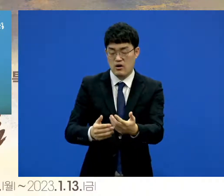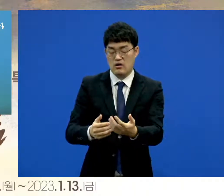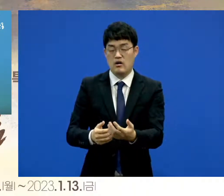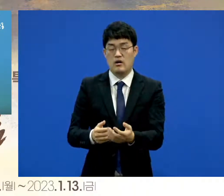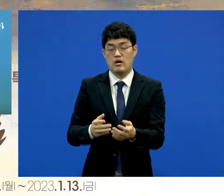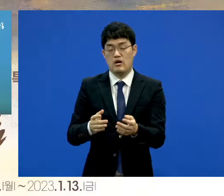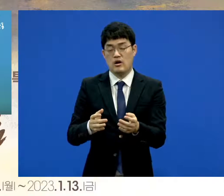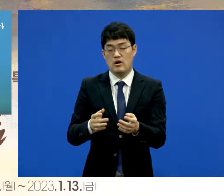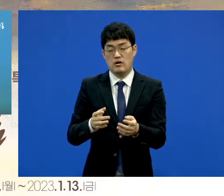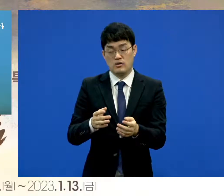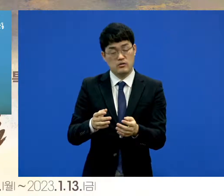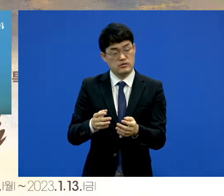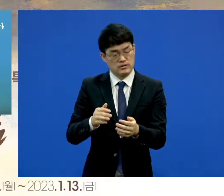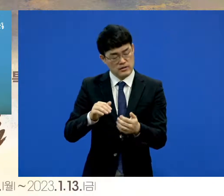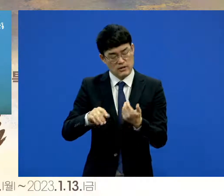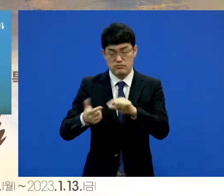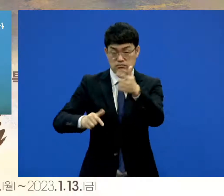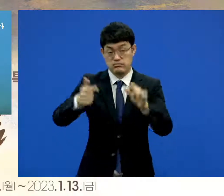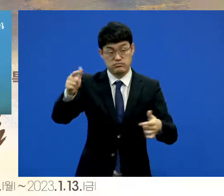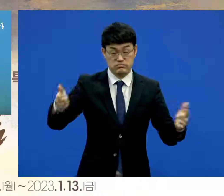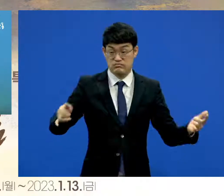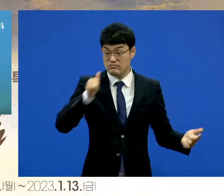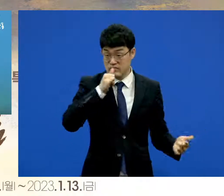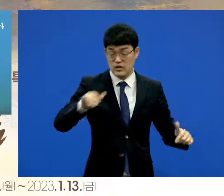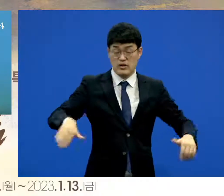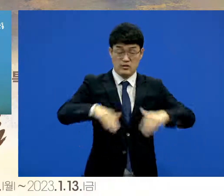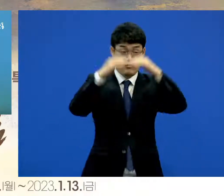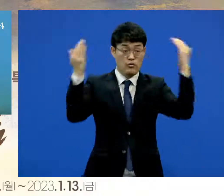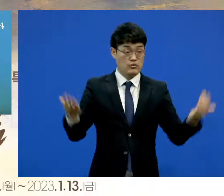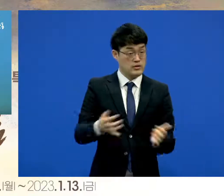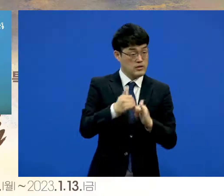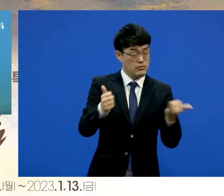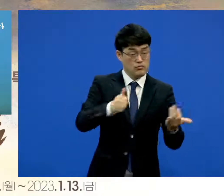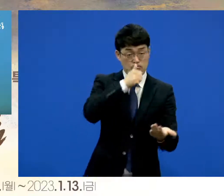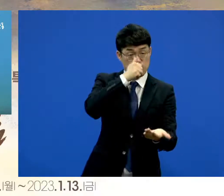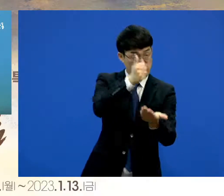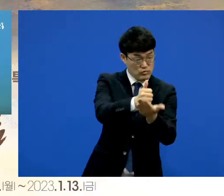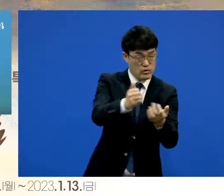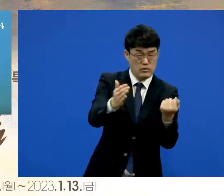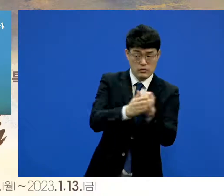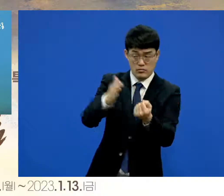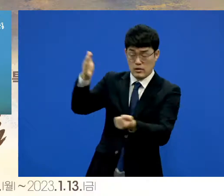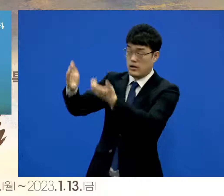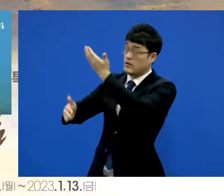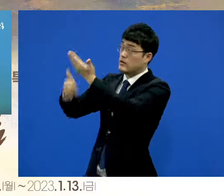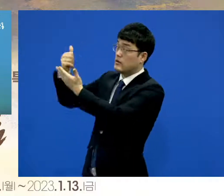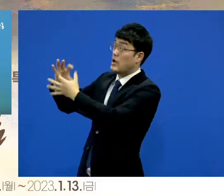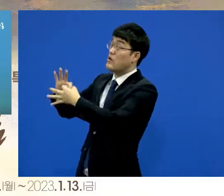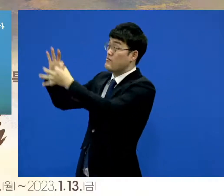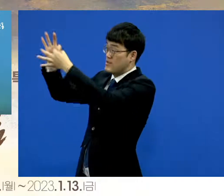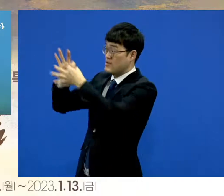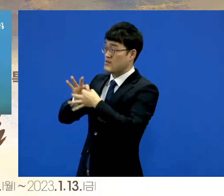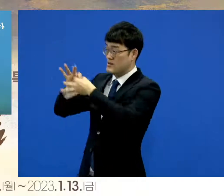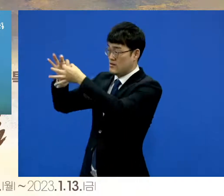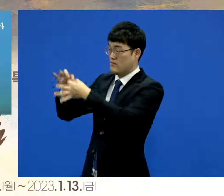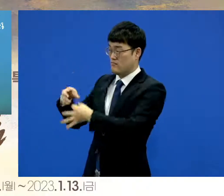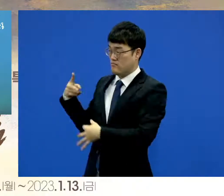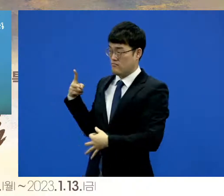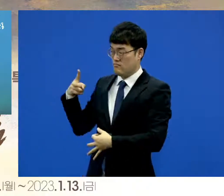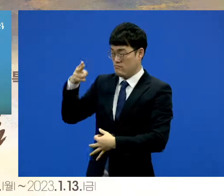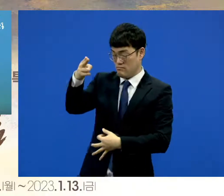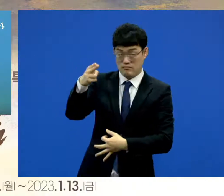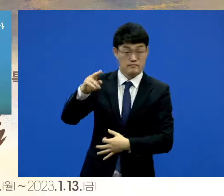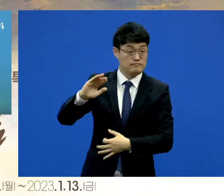모든 인간은 죄로 인해 하나님과의 관계가 단절되어 있습니다. 하나님을 거부하고 자신이 주인 되어 살아갑니다. 하나님 아버지로부터